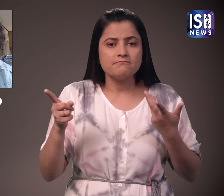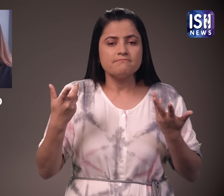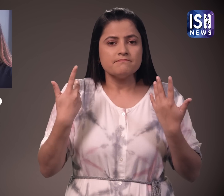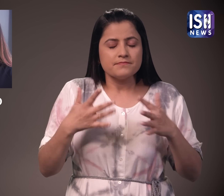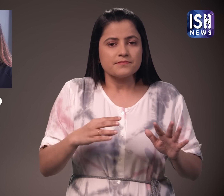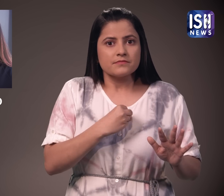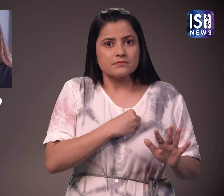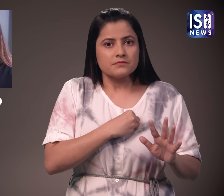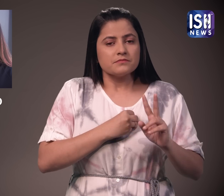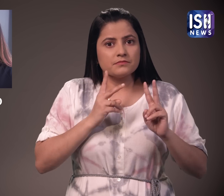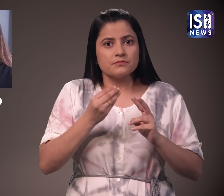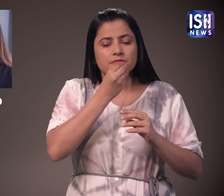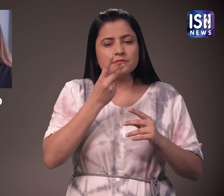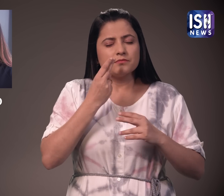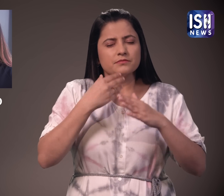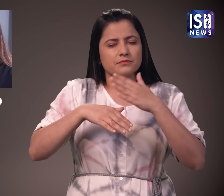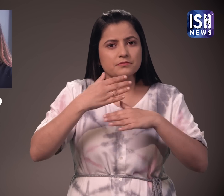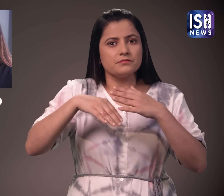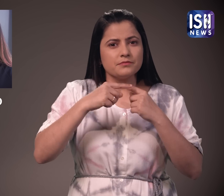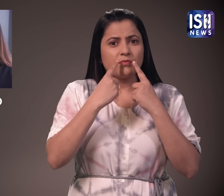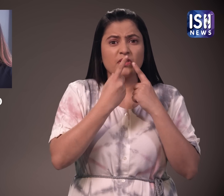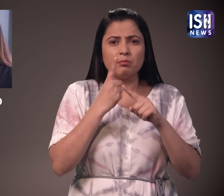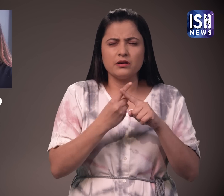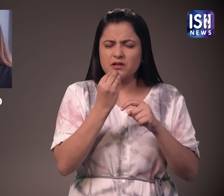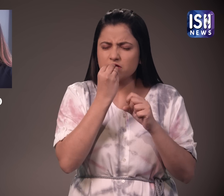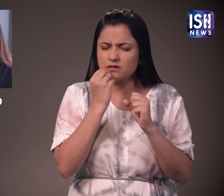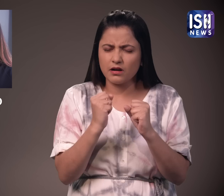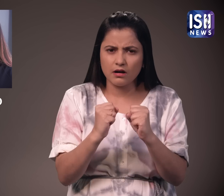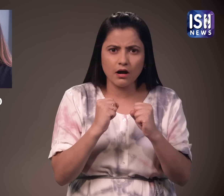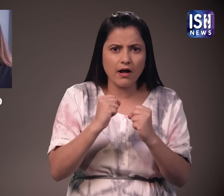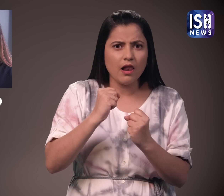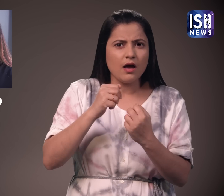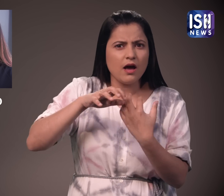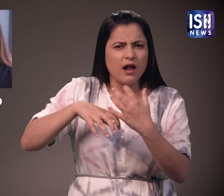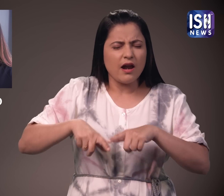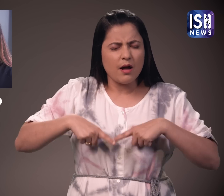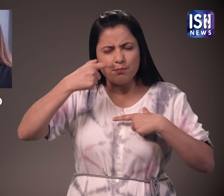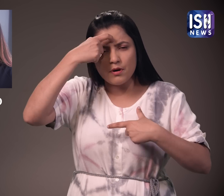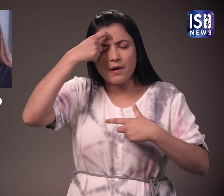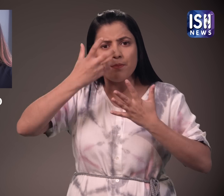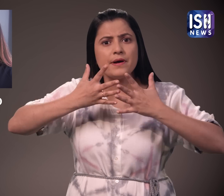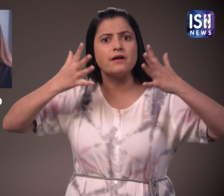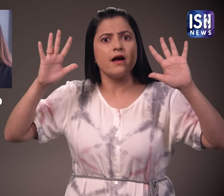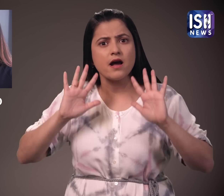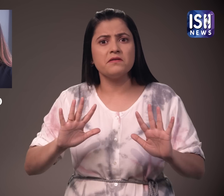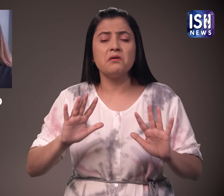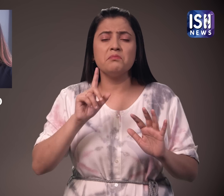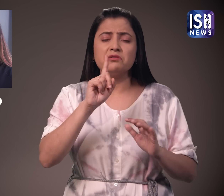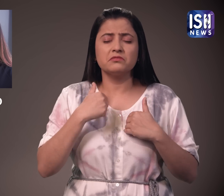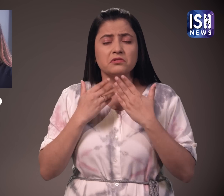चोट के कारण उसे कई समस्याओं का सामना करना पड़ा उसके बावजूद उसने धहर्या बनाये रखा वह